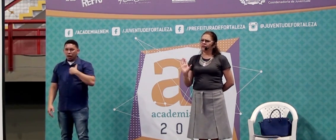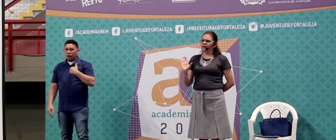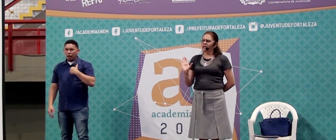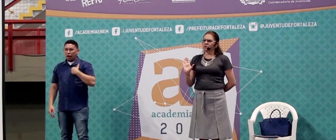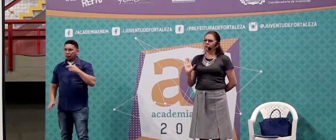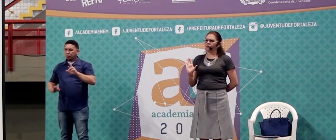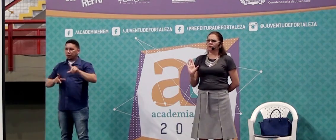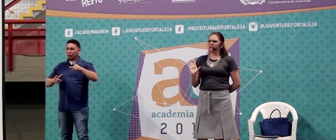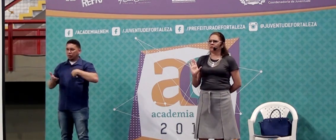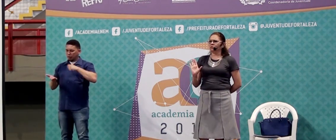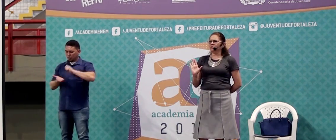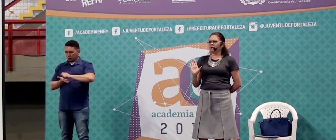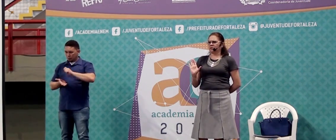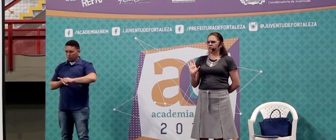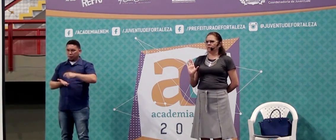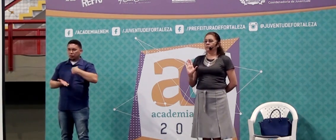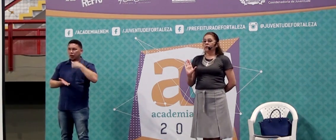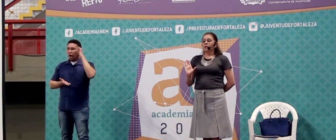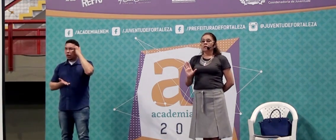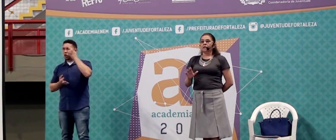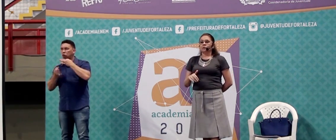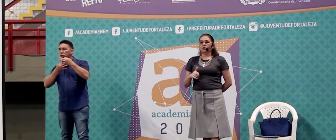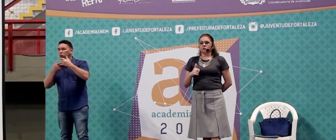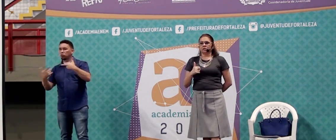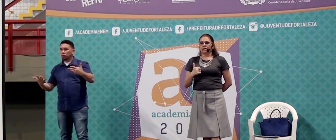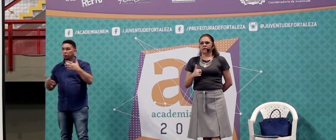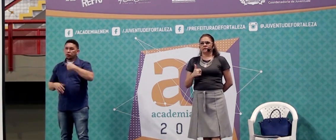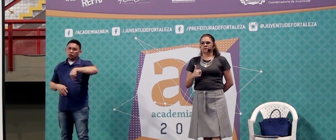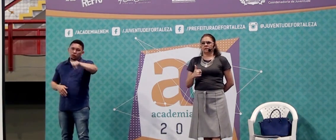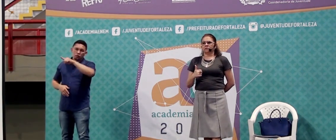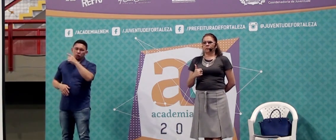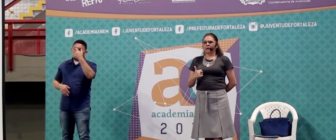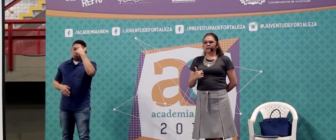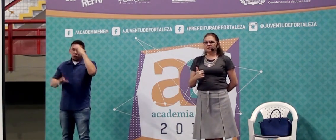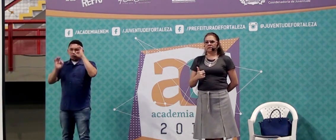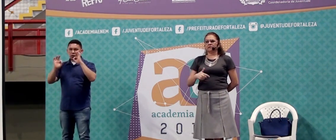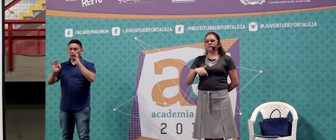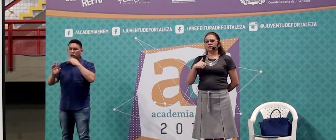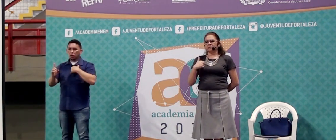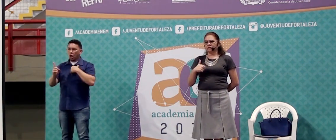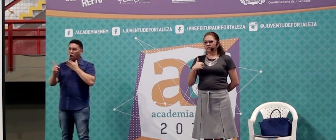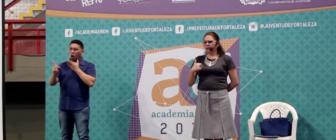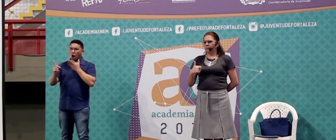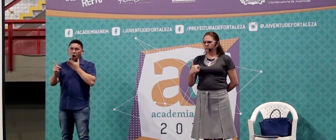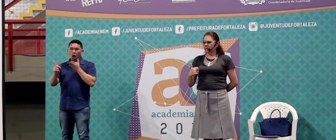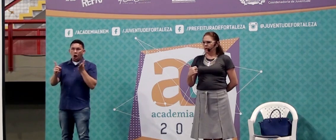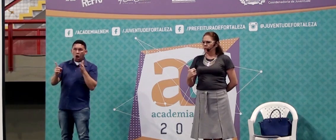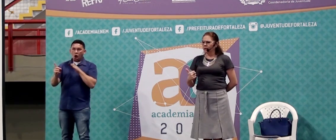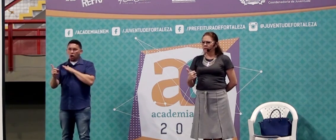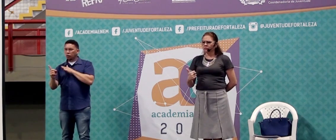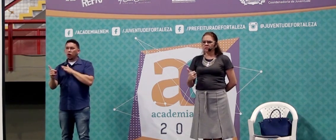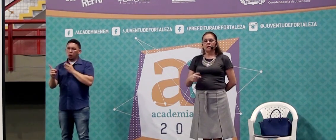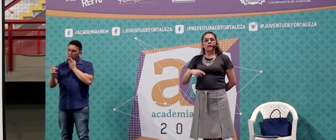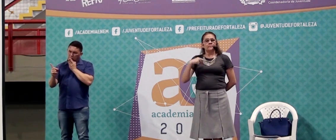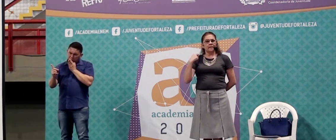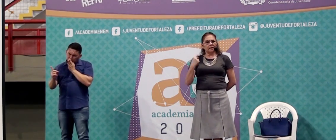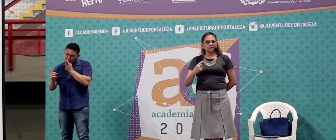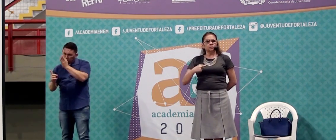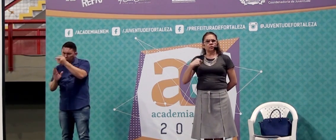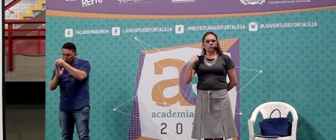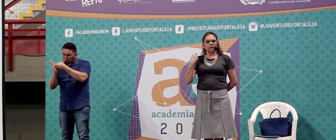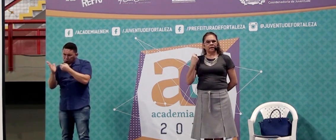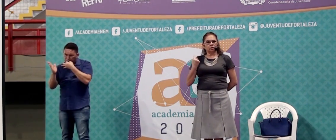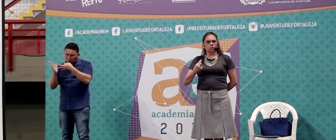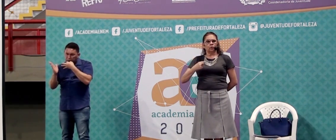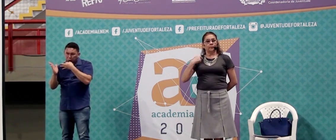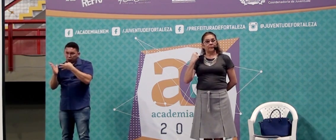totalmente diferente do que os alunos acham. E eu gostaria que vocês soubessem, se você tiver bons argumentos,